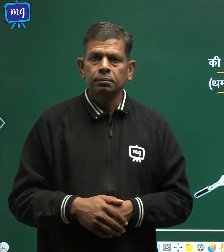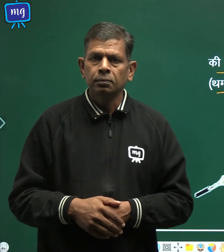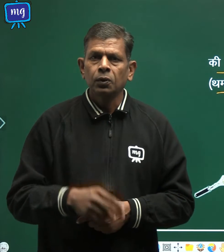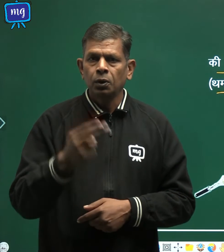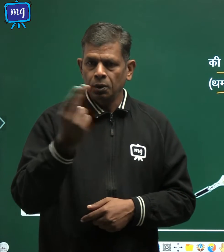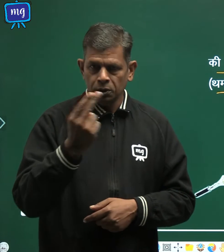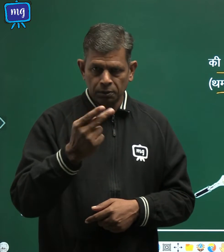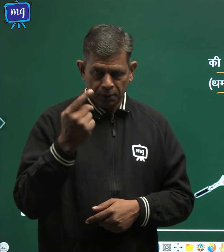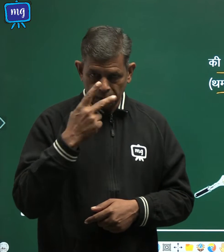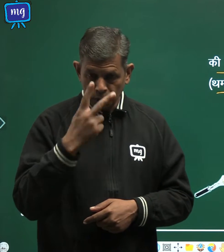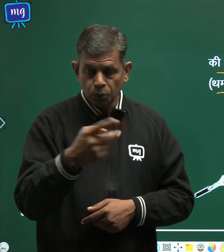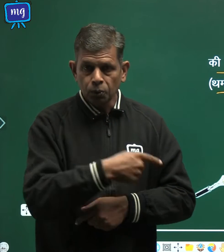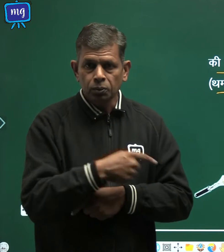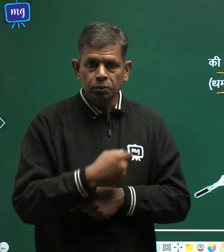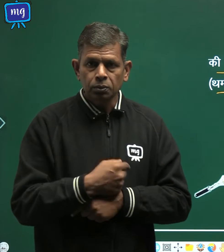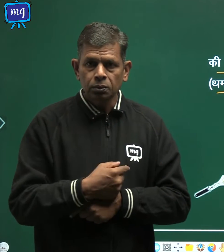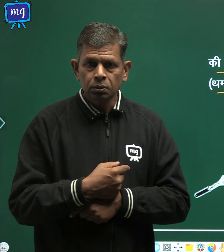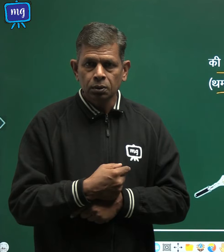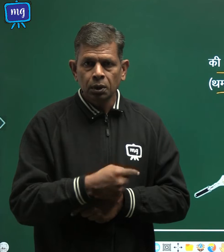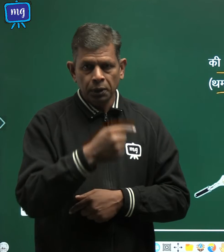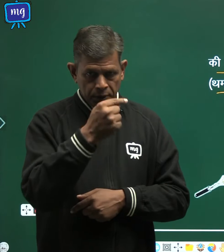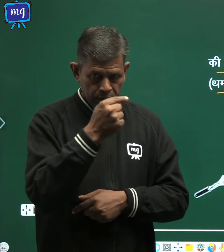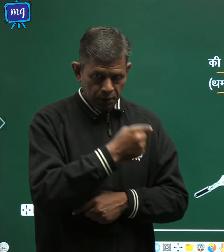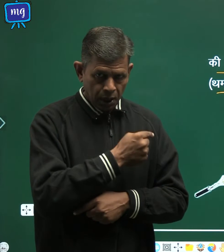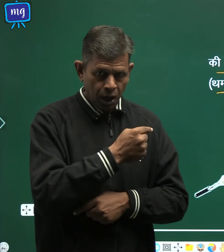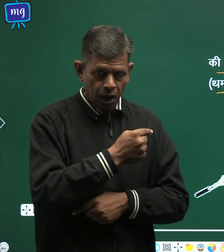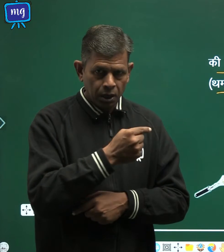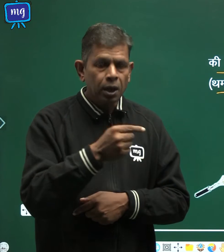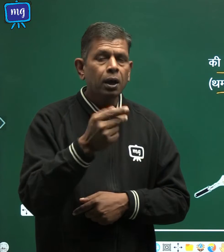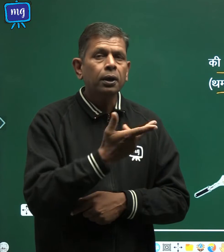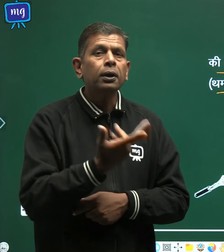चित्र में देखो, ये तापमापी हैं।